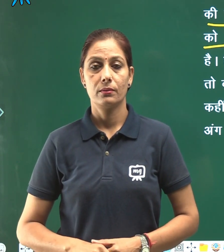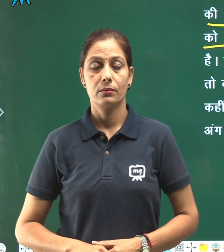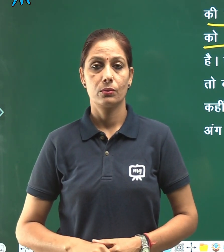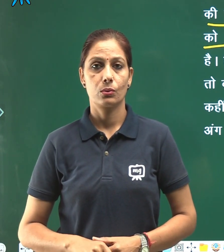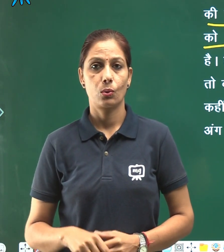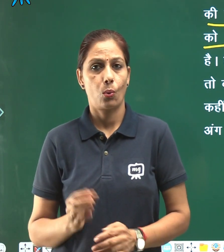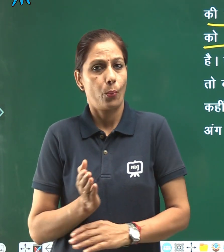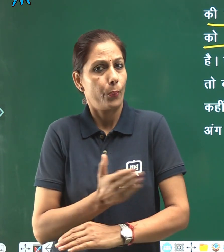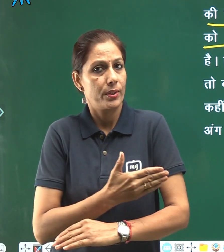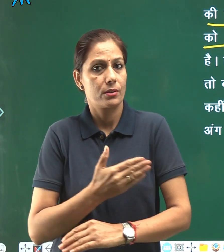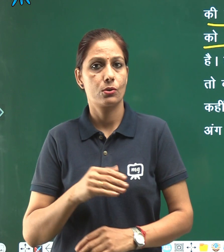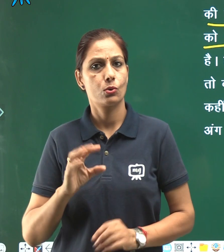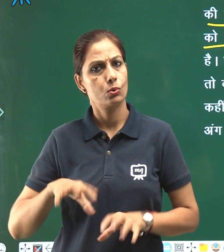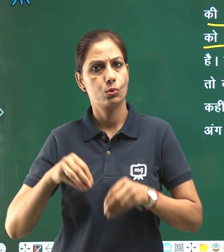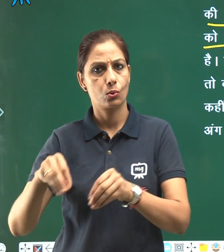पीछे छोड़ दिया है।